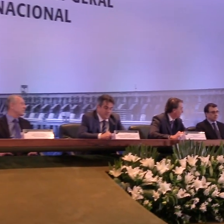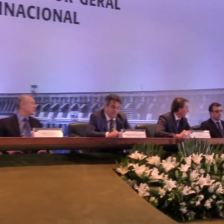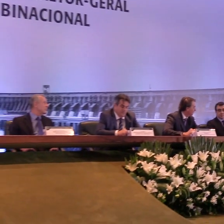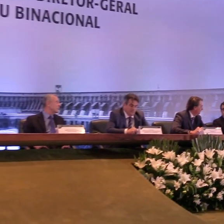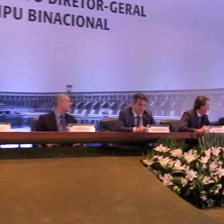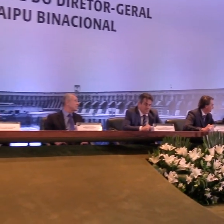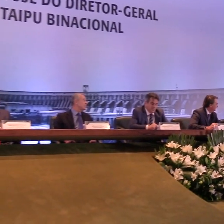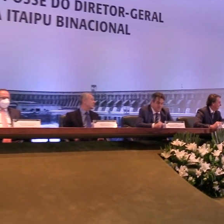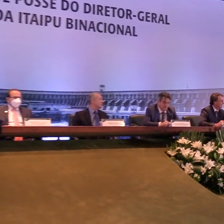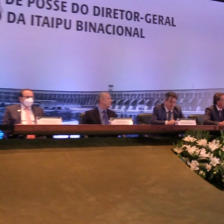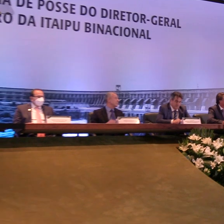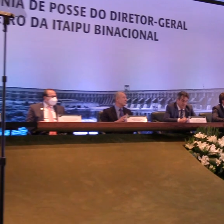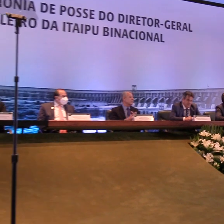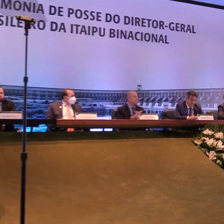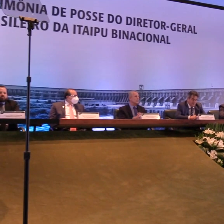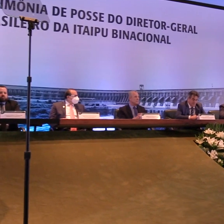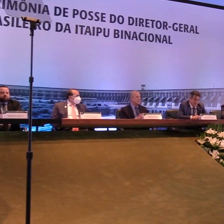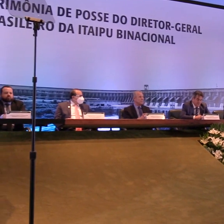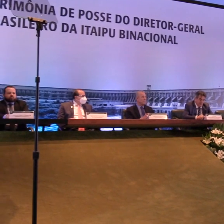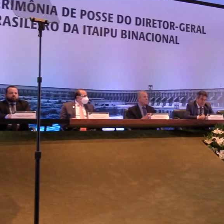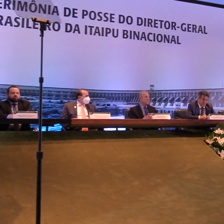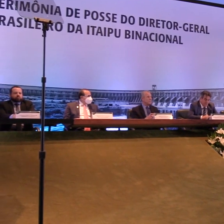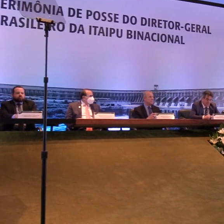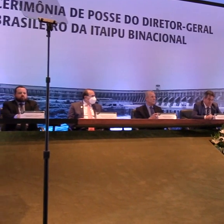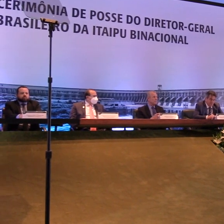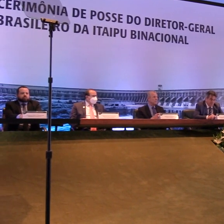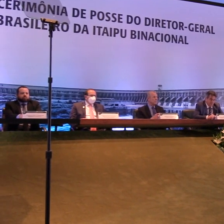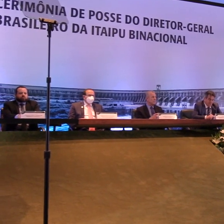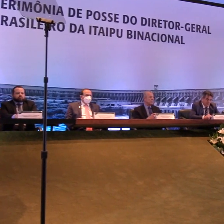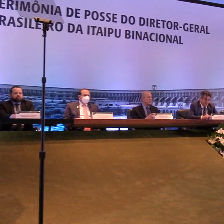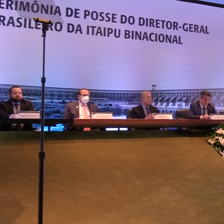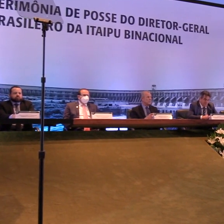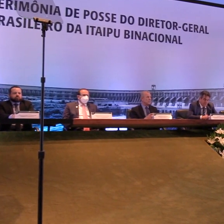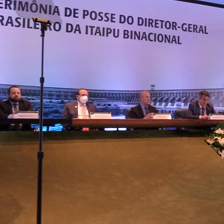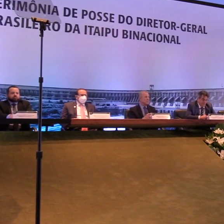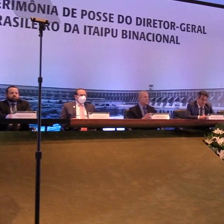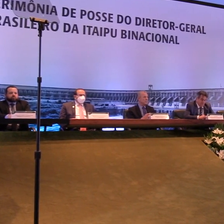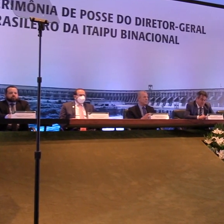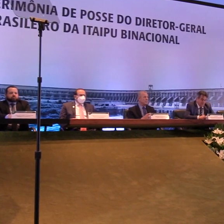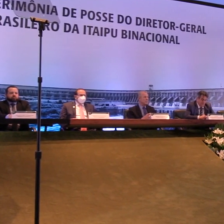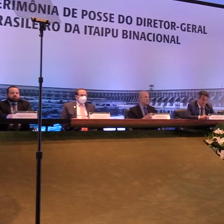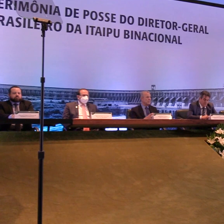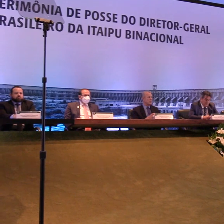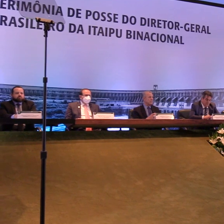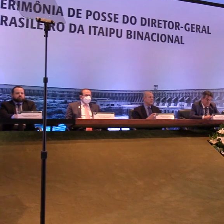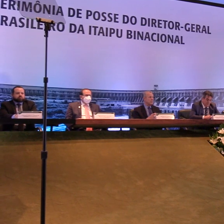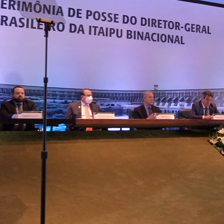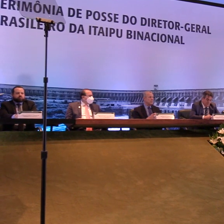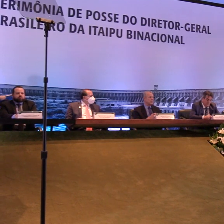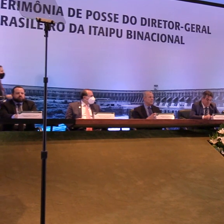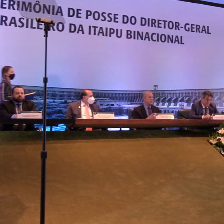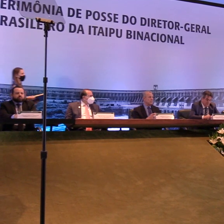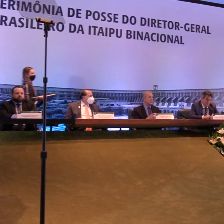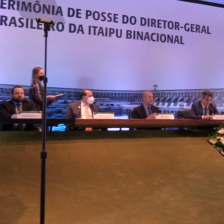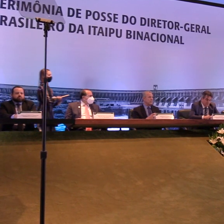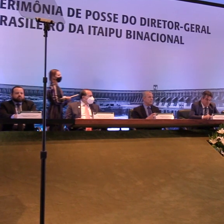Neste momento, o ministro das Relações Exteriores, embaixador Carlos França, o ministro de Minas e Energia,